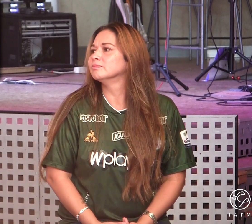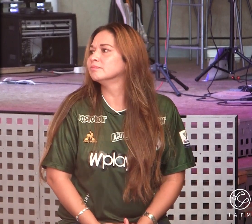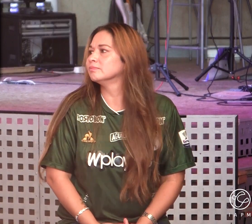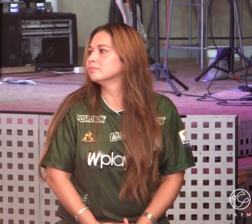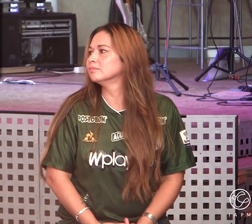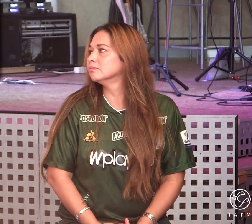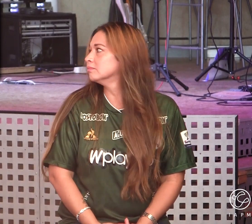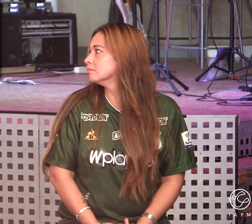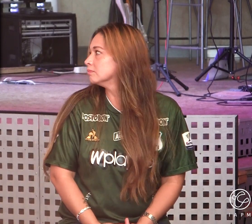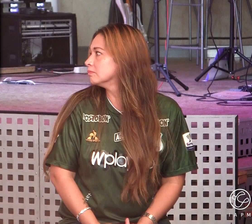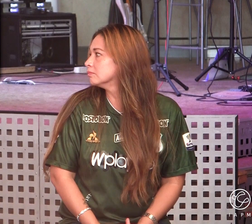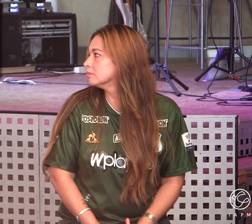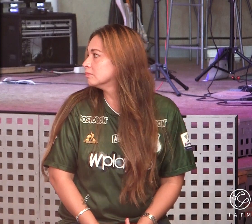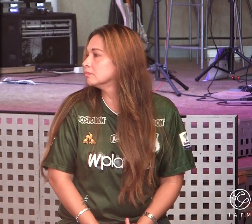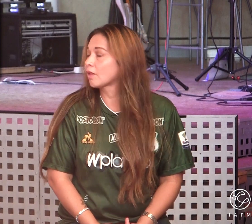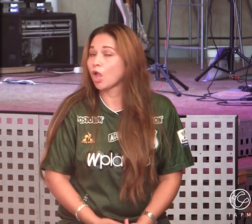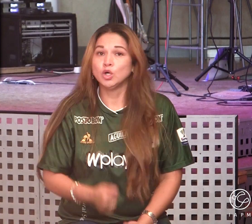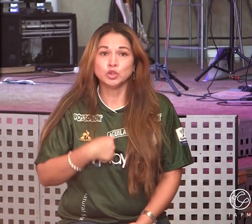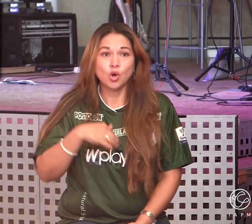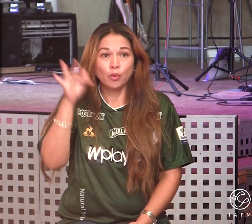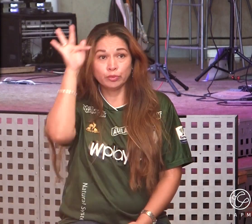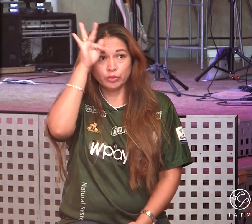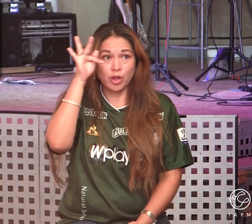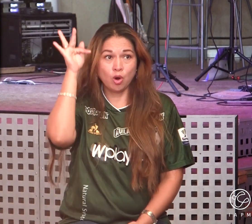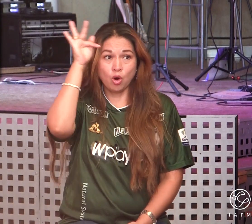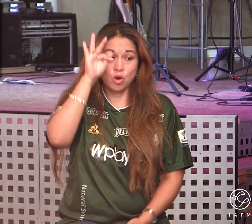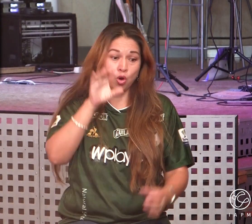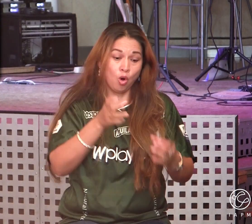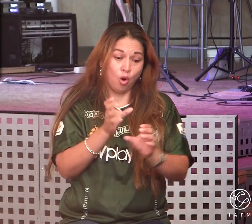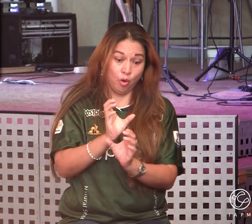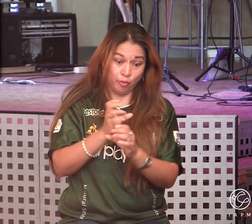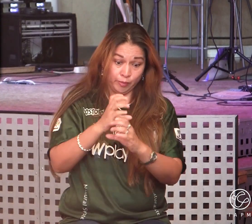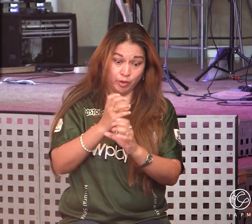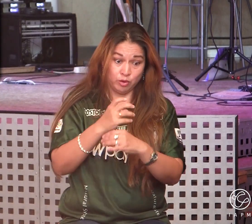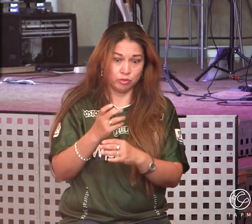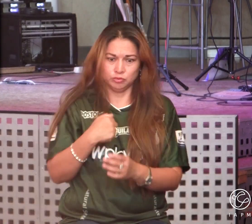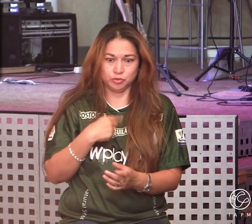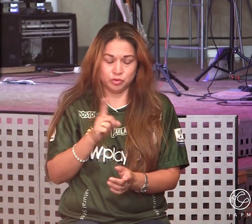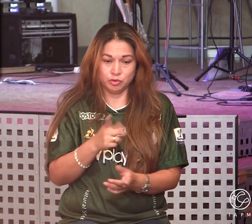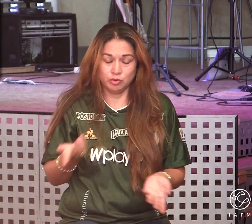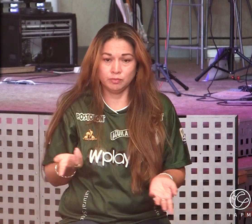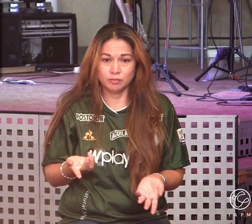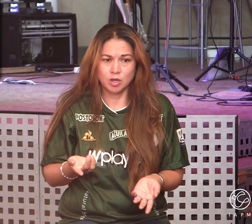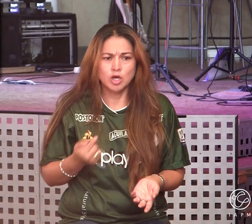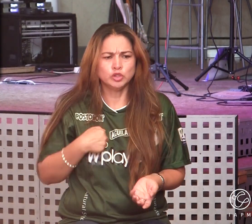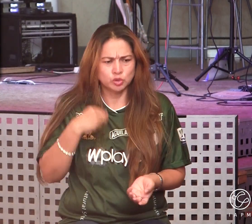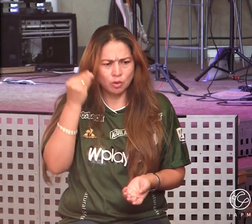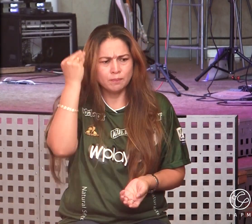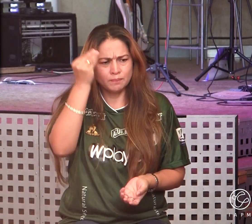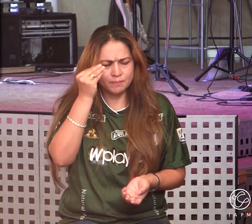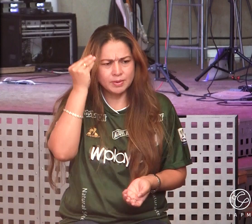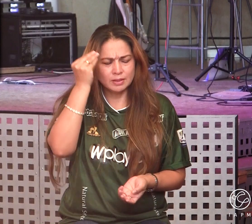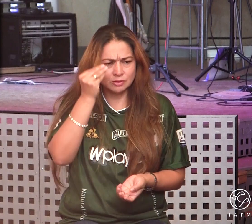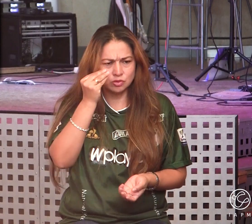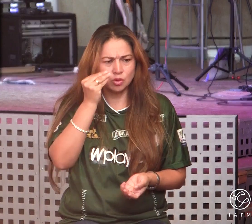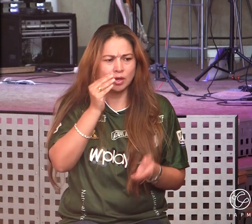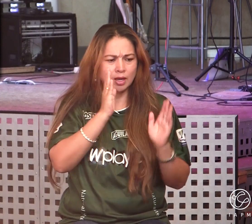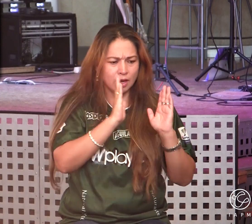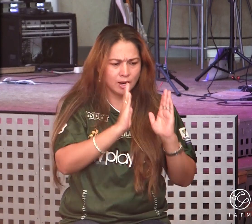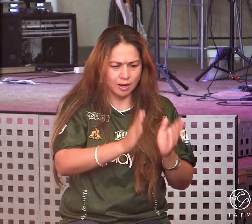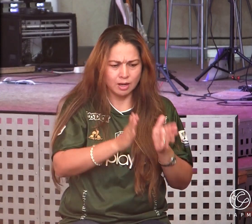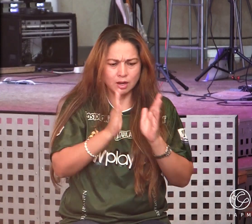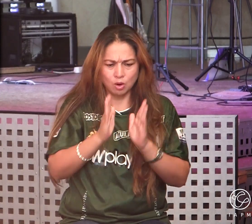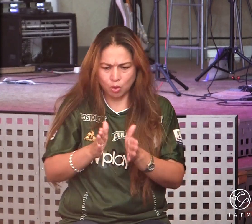no soy geólogo ni biólogo, tengo suficiente entendimiento para saber que en el orden de la creación, como sea que haya sido en periodos